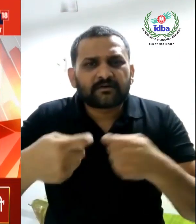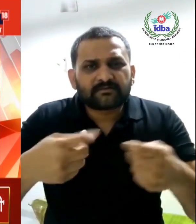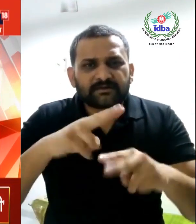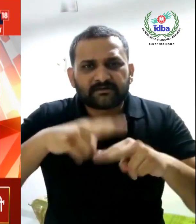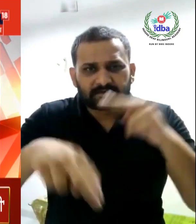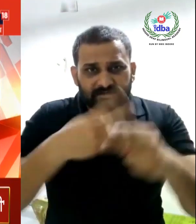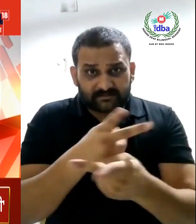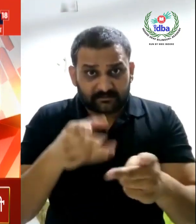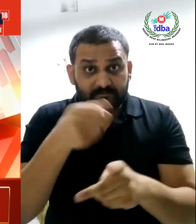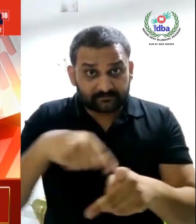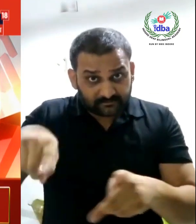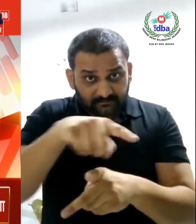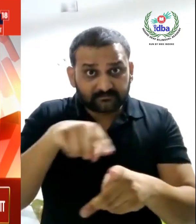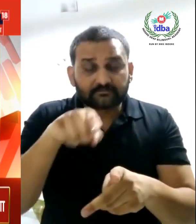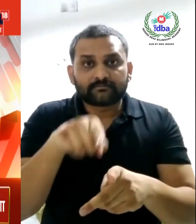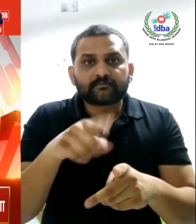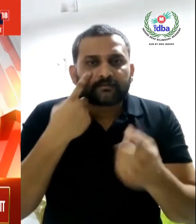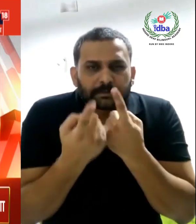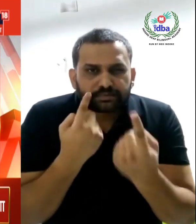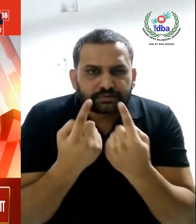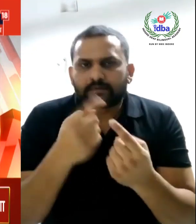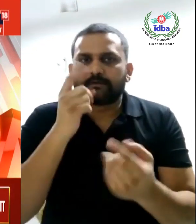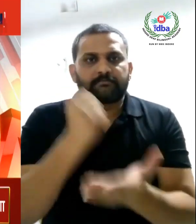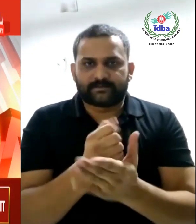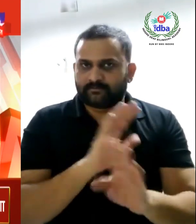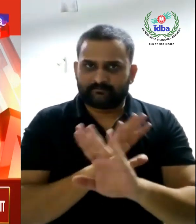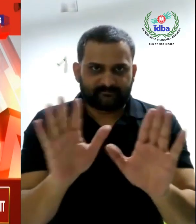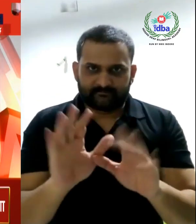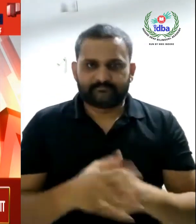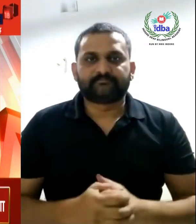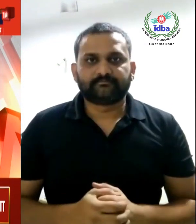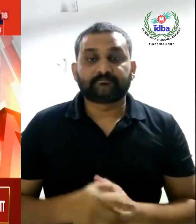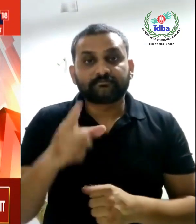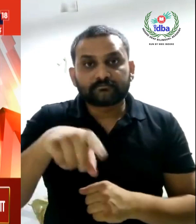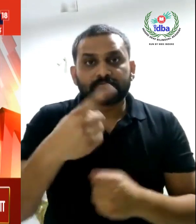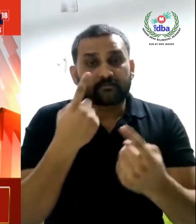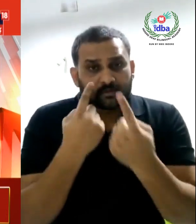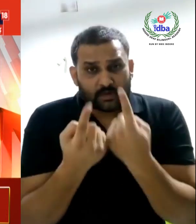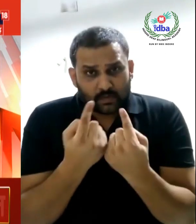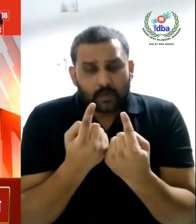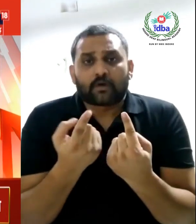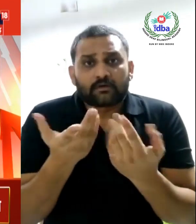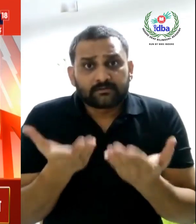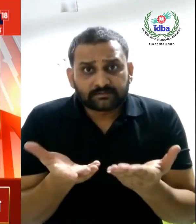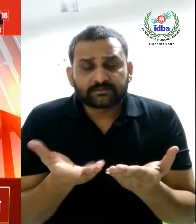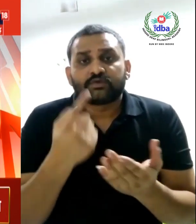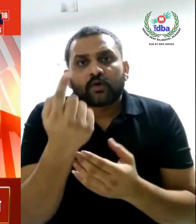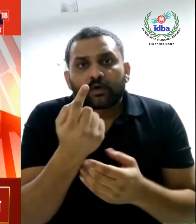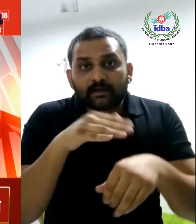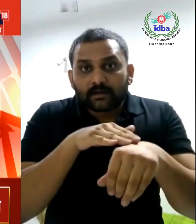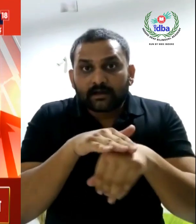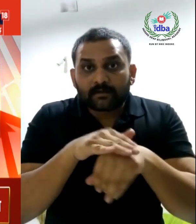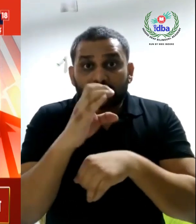हैं उनमें निरीक्षण नहीं होगा। अब उनमें निरीक्षण केवल